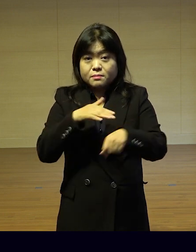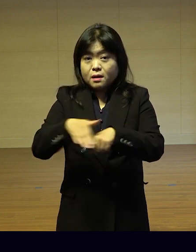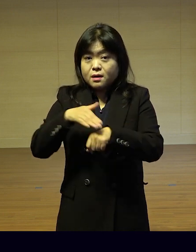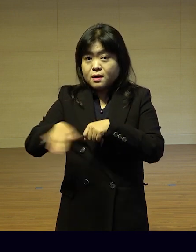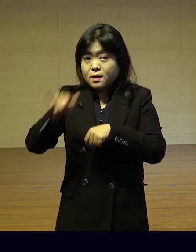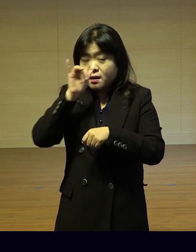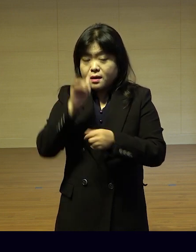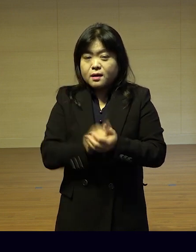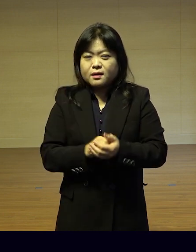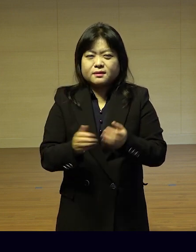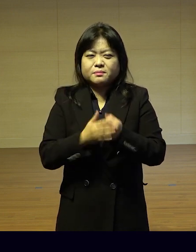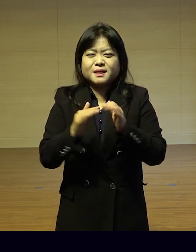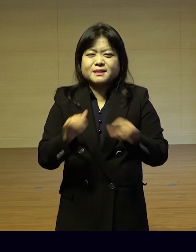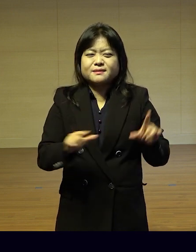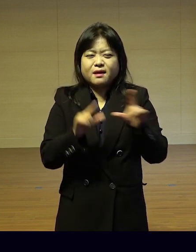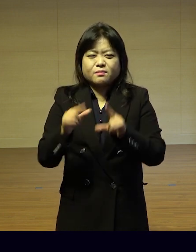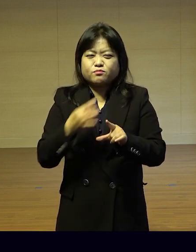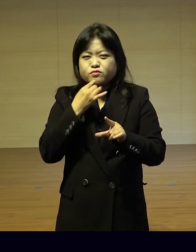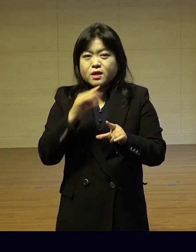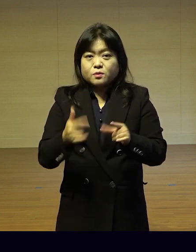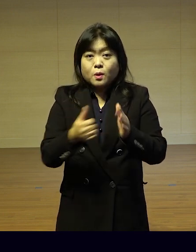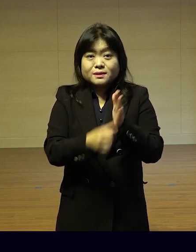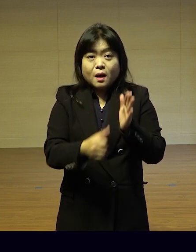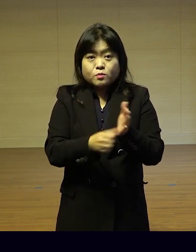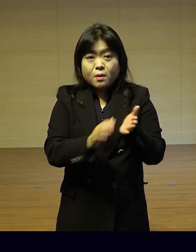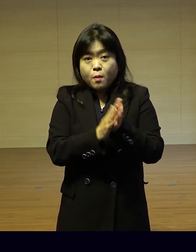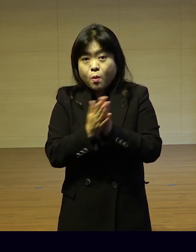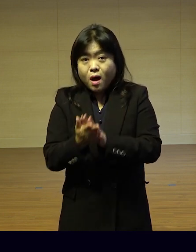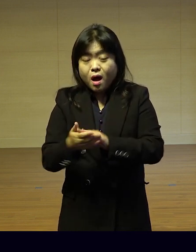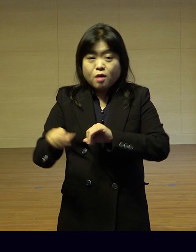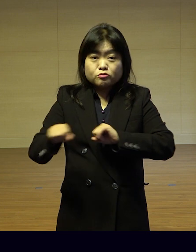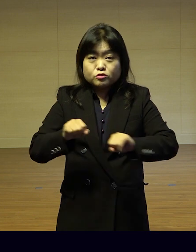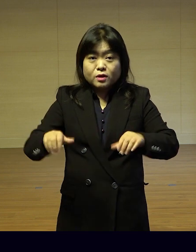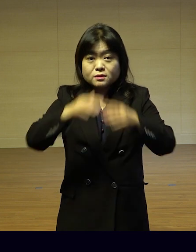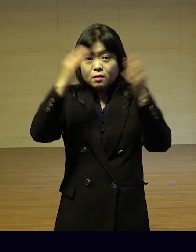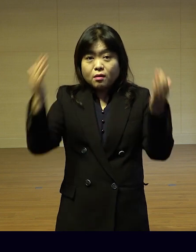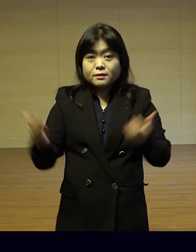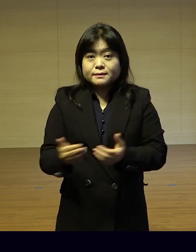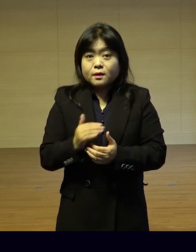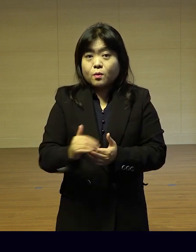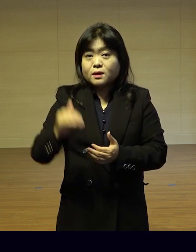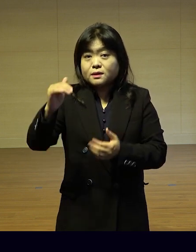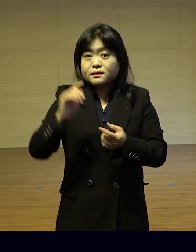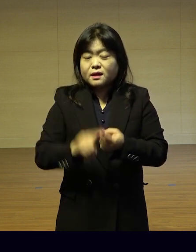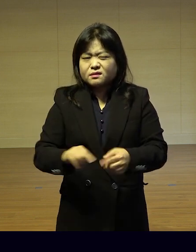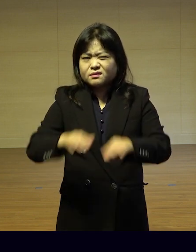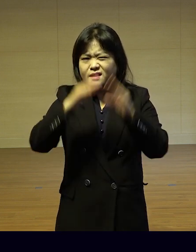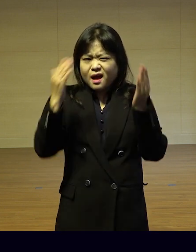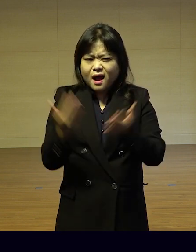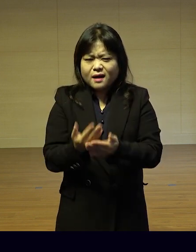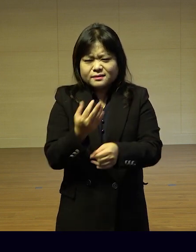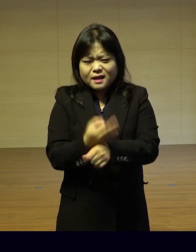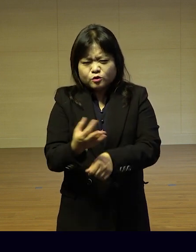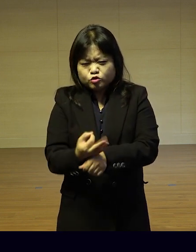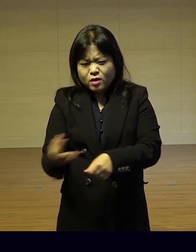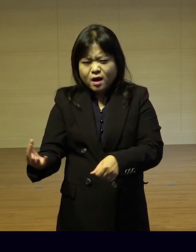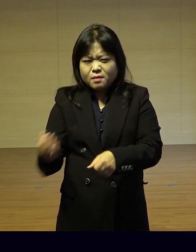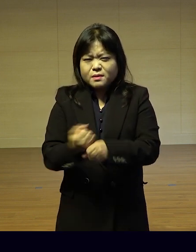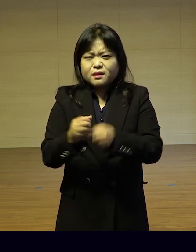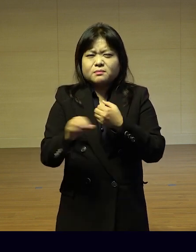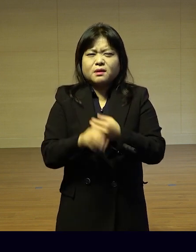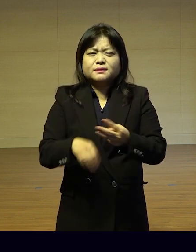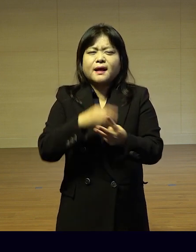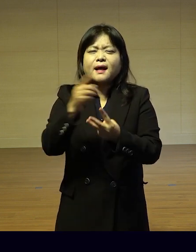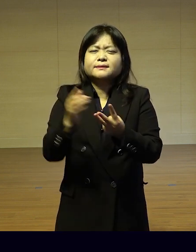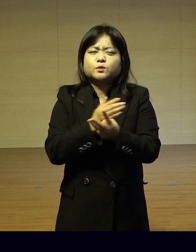있는데, 인생만이 아니라 사물의 변화, 운동의 전체 과정을, 이 모든 과정을 단순화하면은 세 가지로